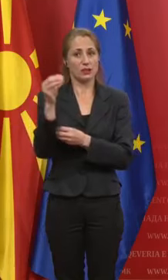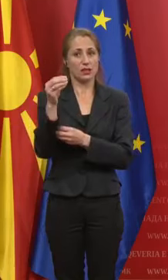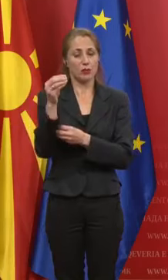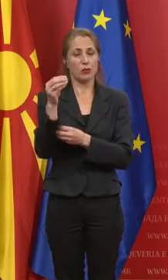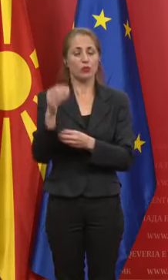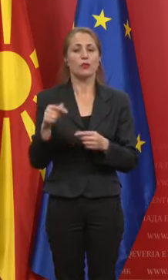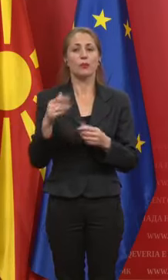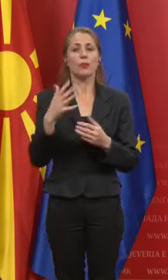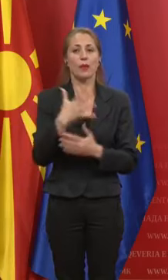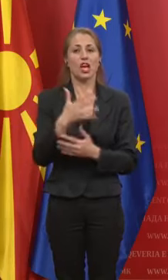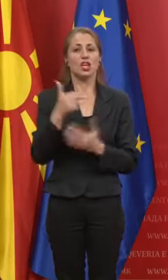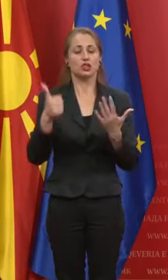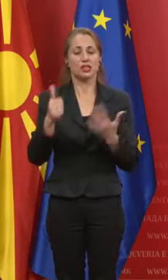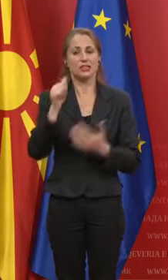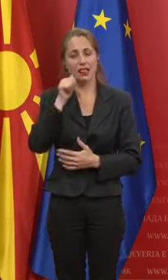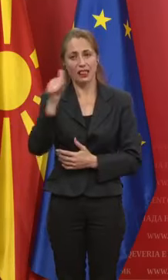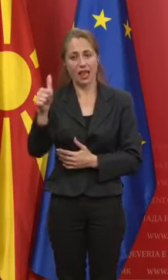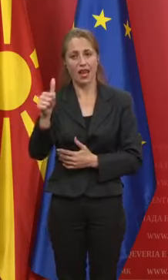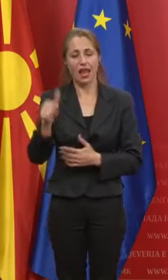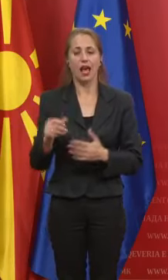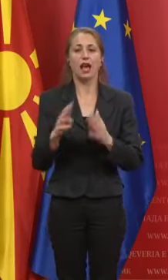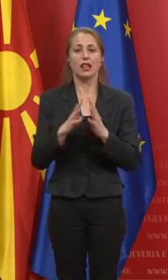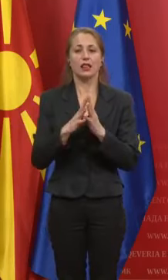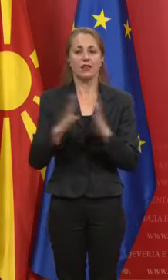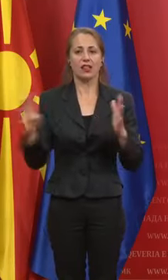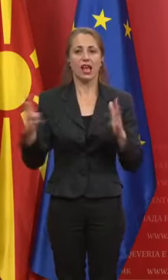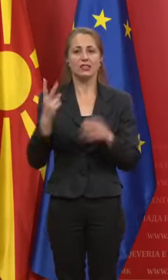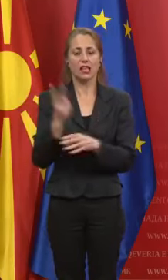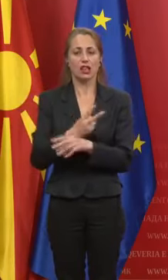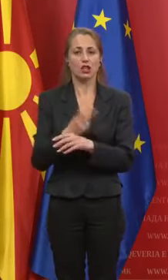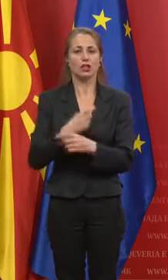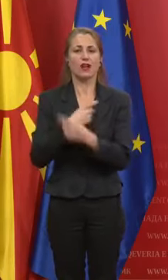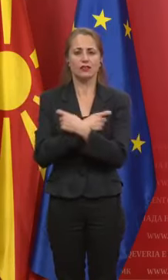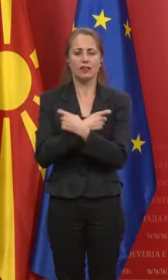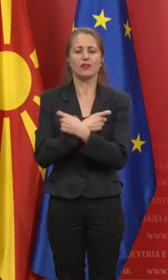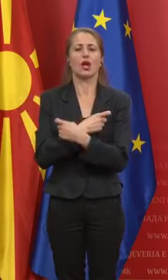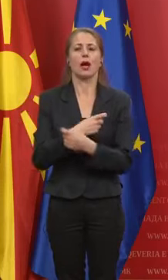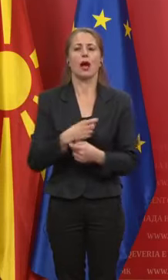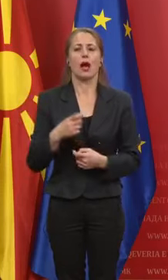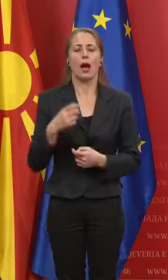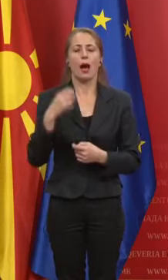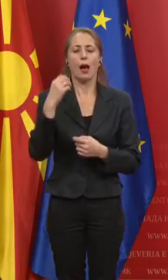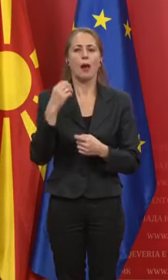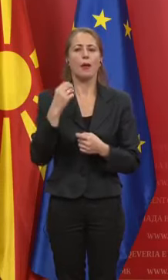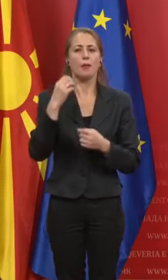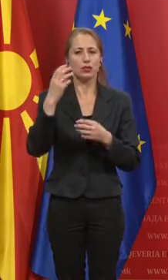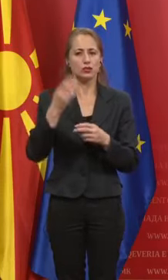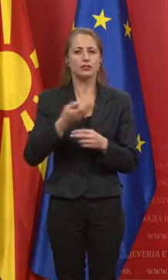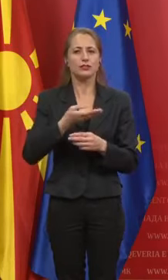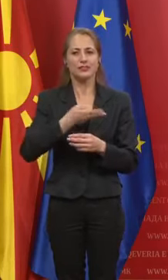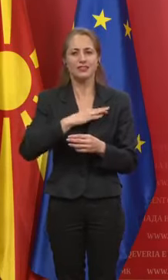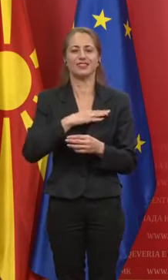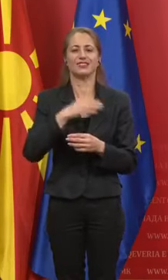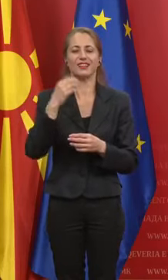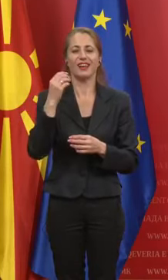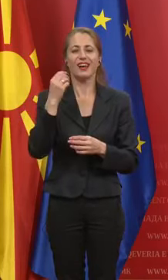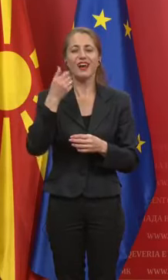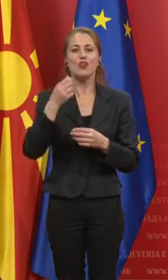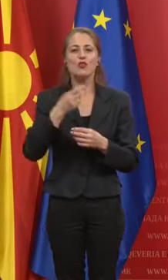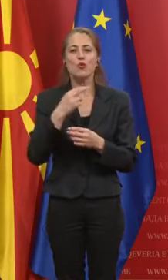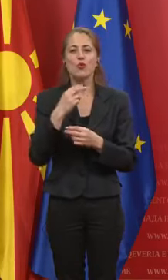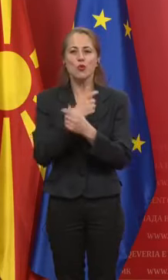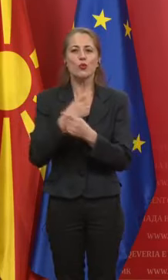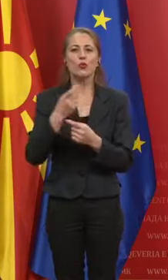56 дена. Во 19 земји, Австрија, Белгија, Хрватска, Чешка, Данска, Естонија, Франција,